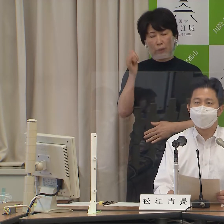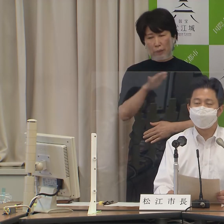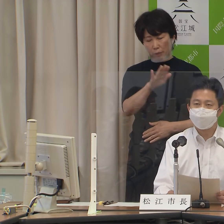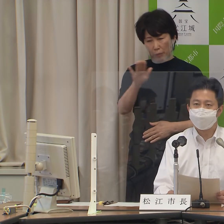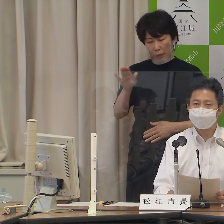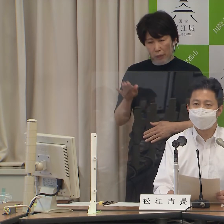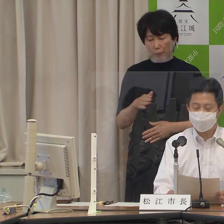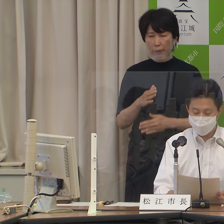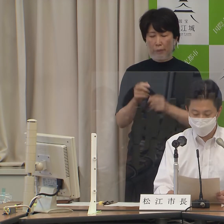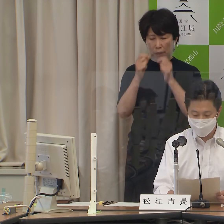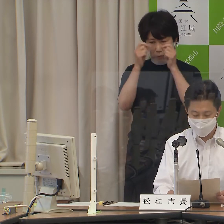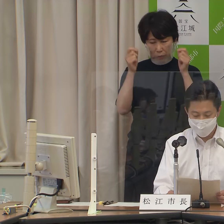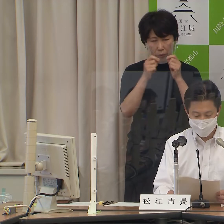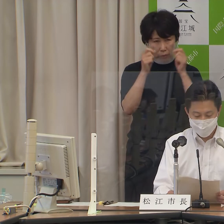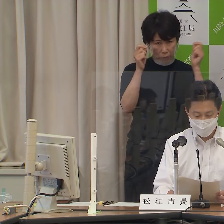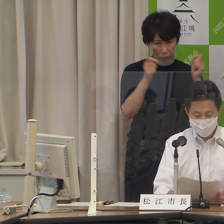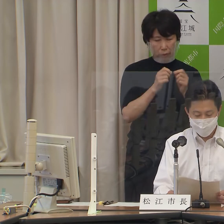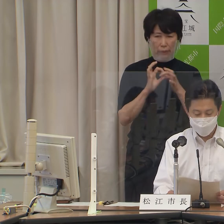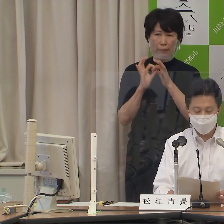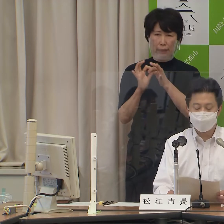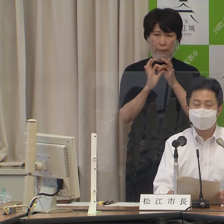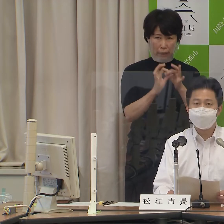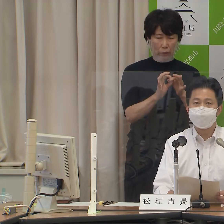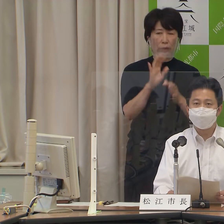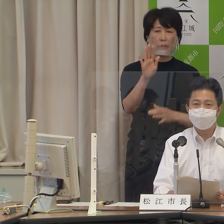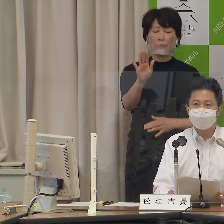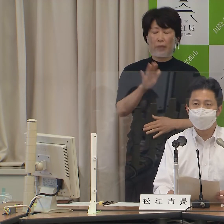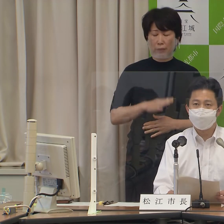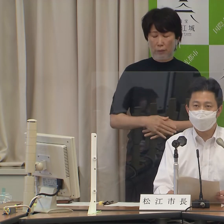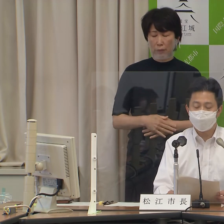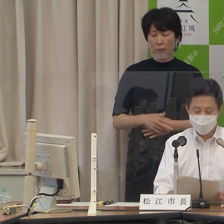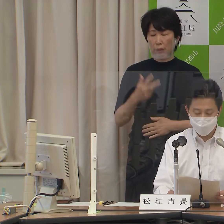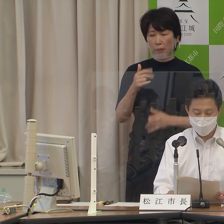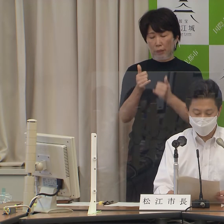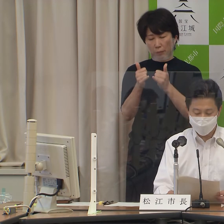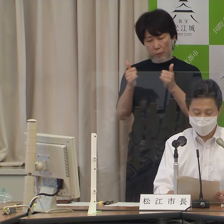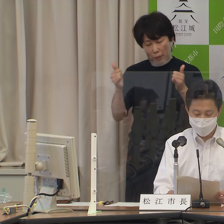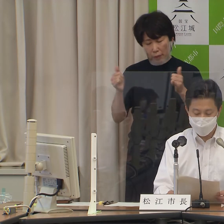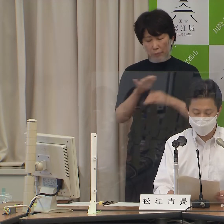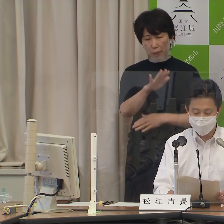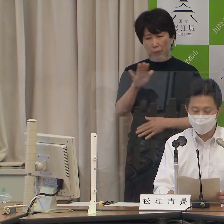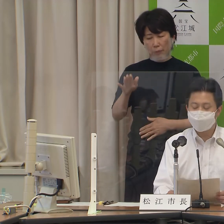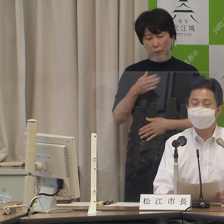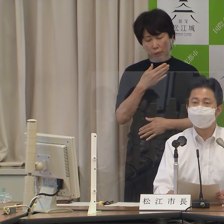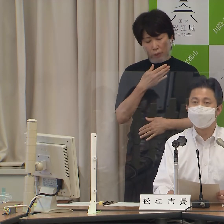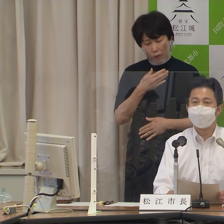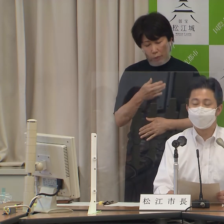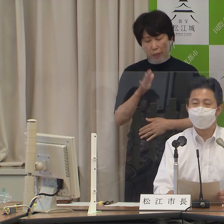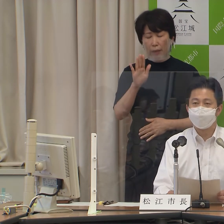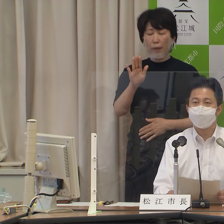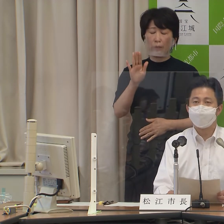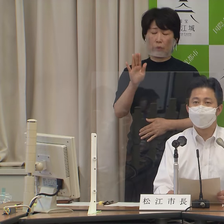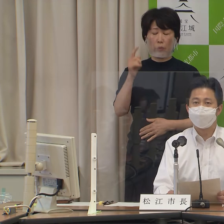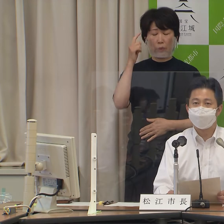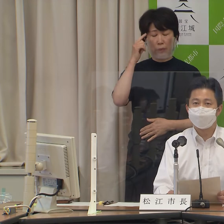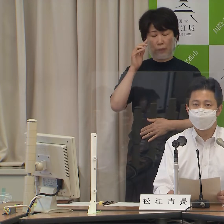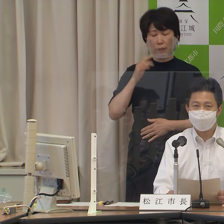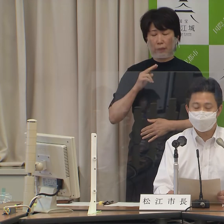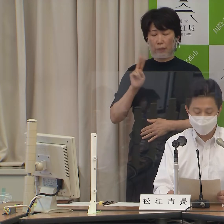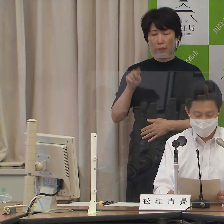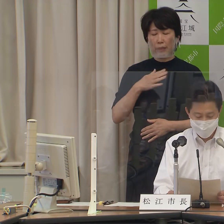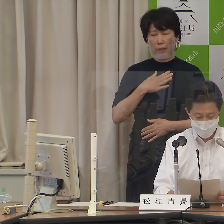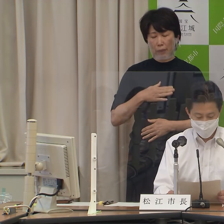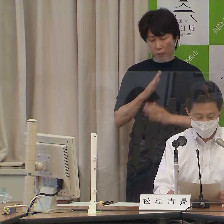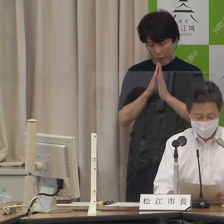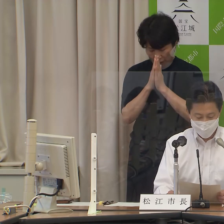に通知させていただきます。市民の皆様にご不便をおかけいたしますが、ご理解いただきますようよろしくお願いいた